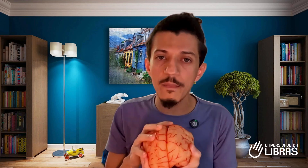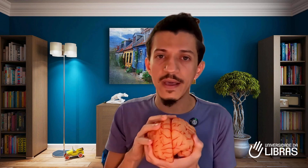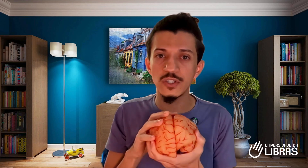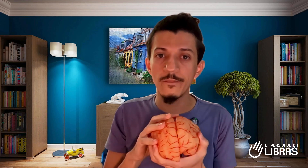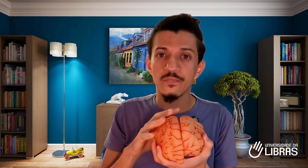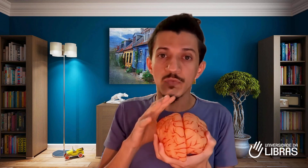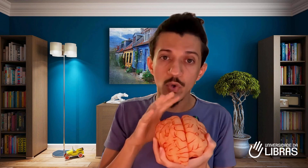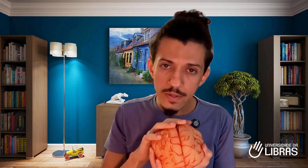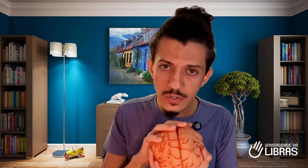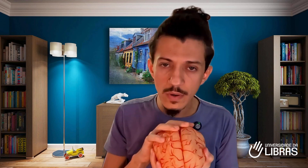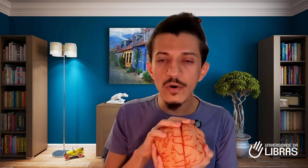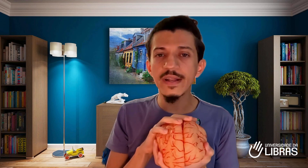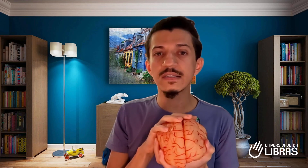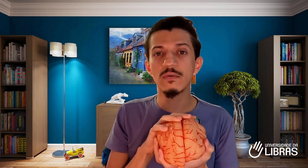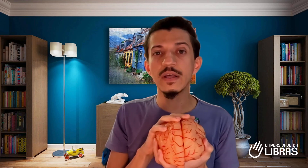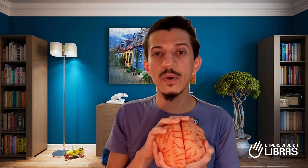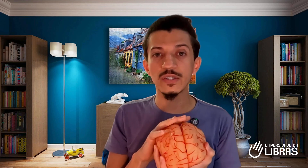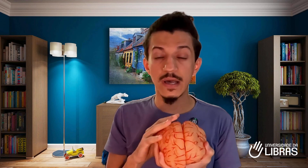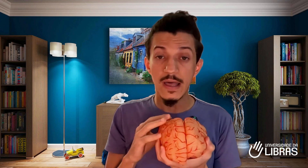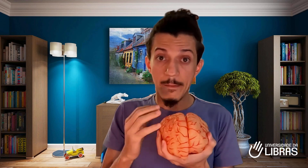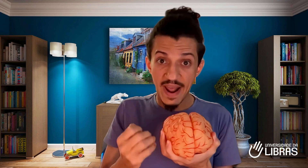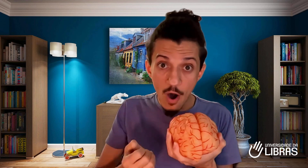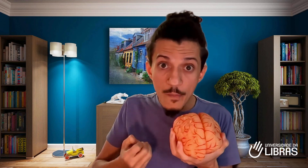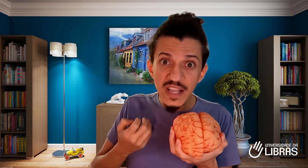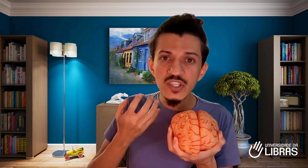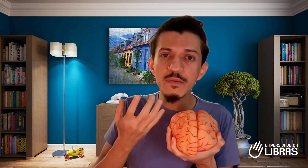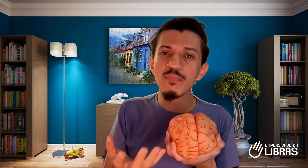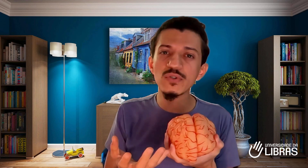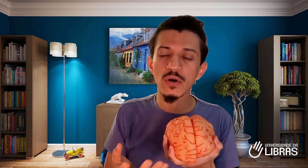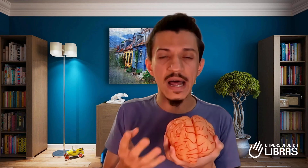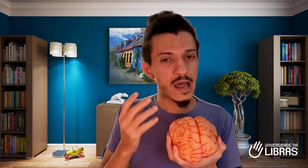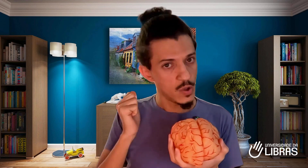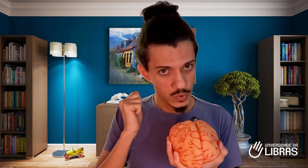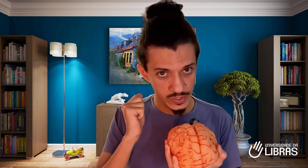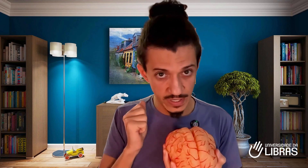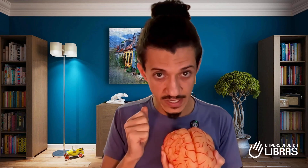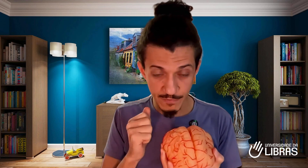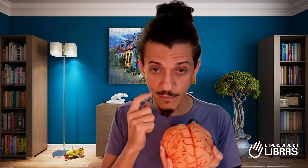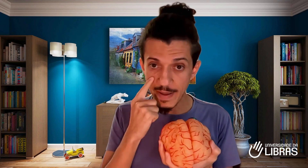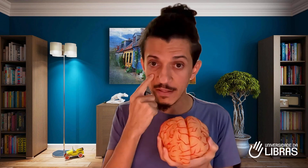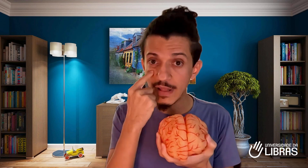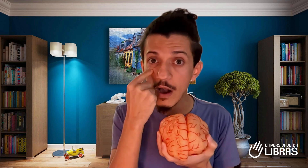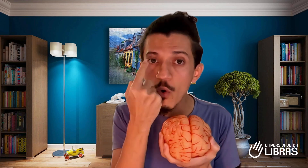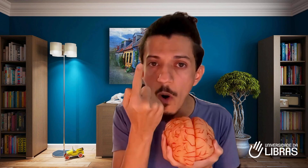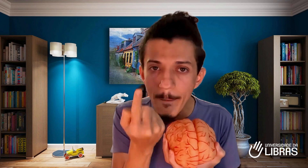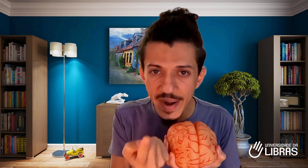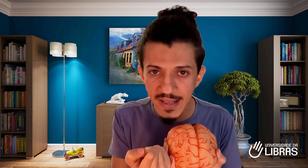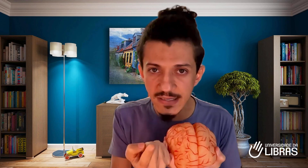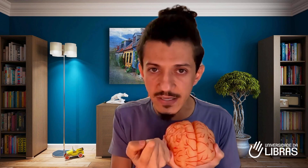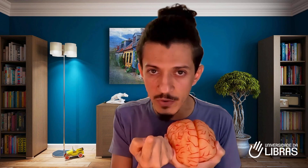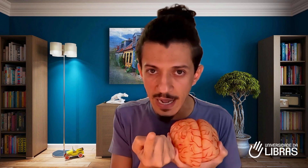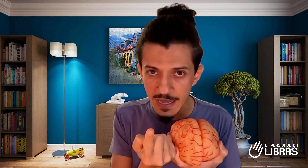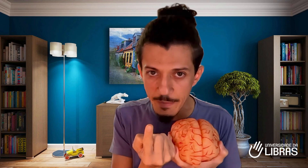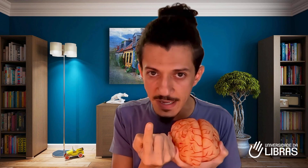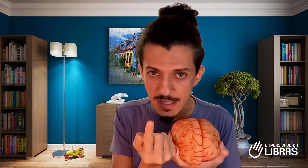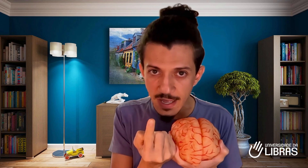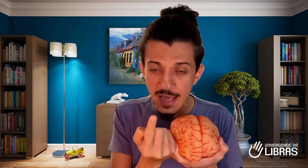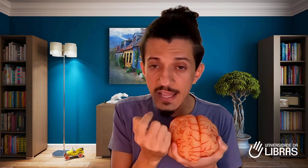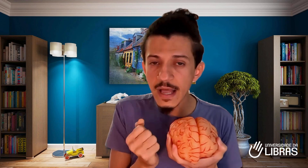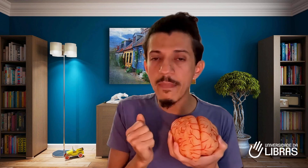realmente toda a sua cognição linguística para realmente impulsionar o seu desenvolvimento da compreensão da Libras e também